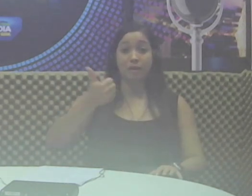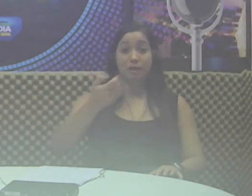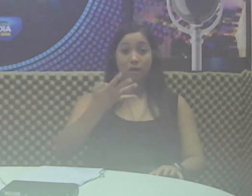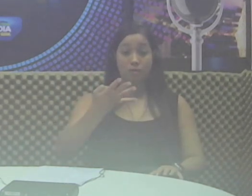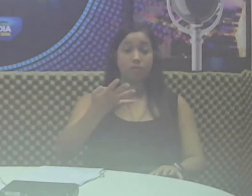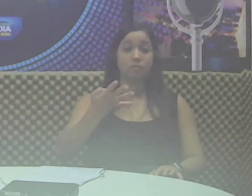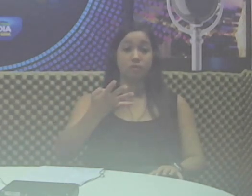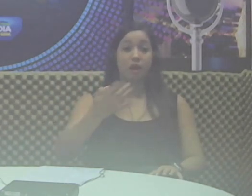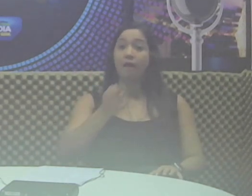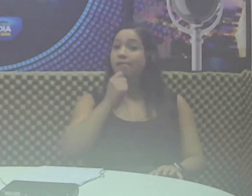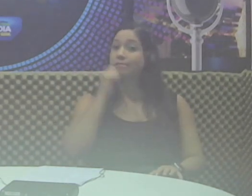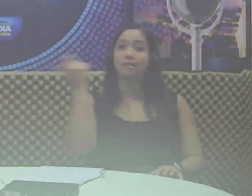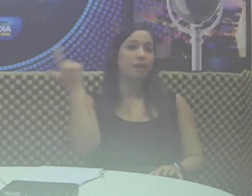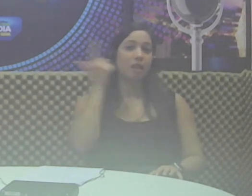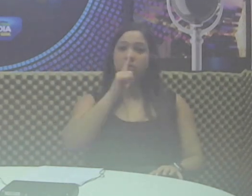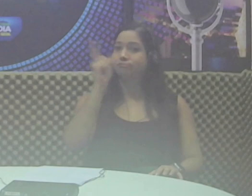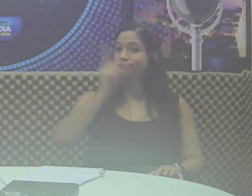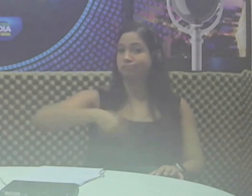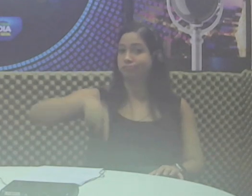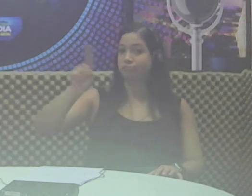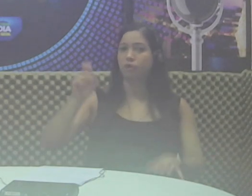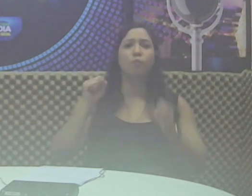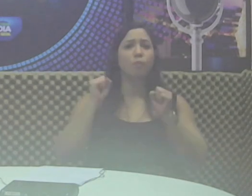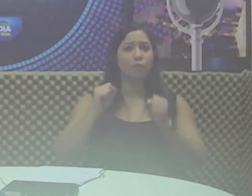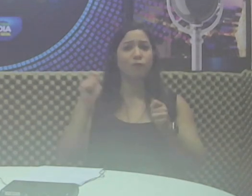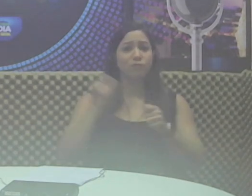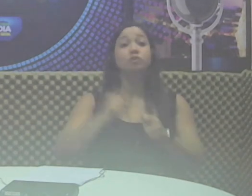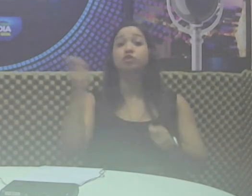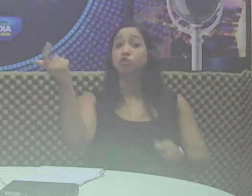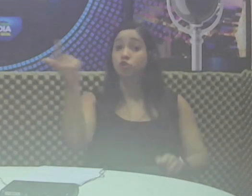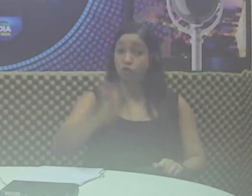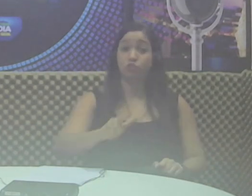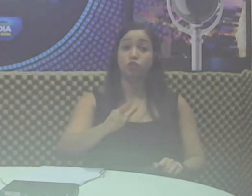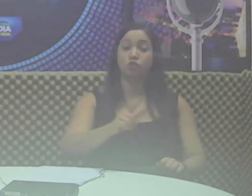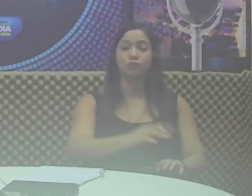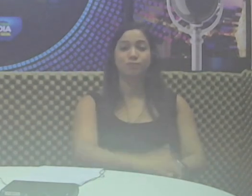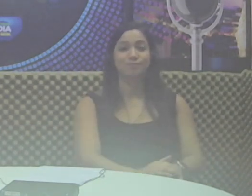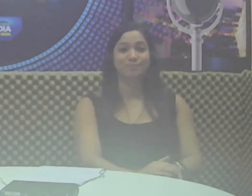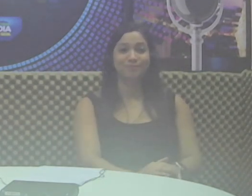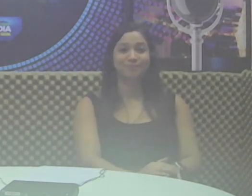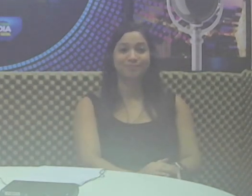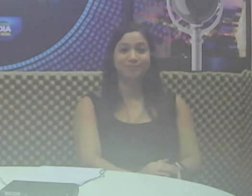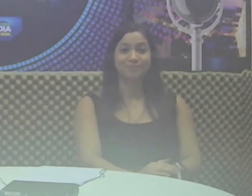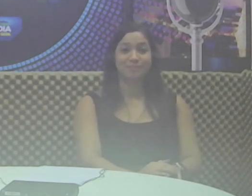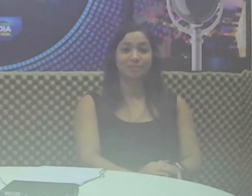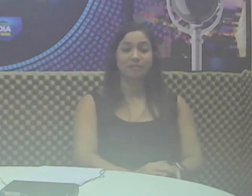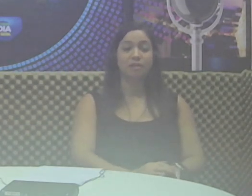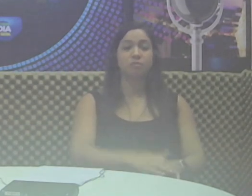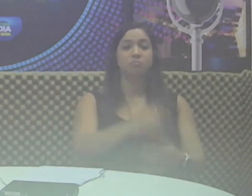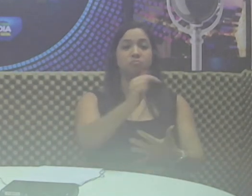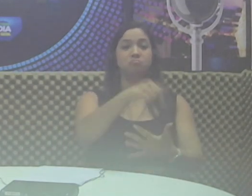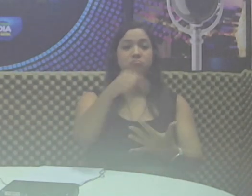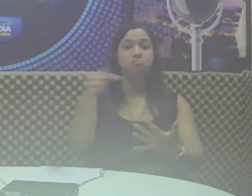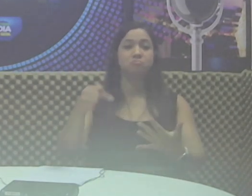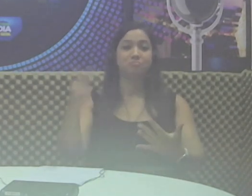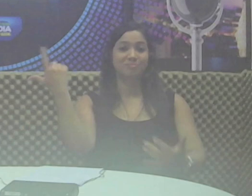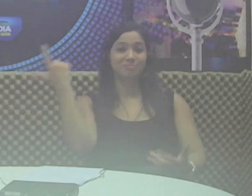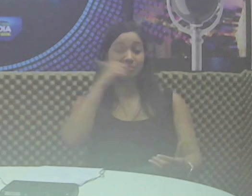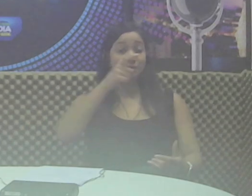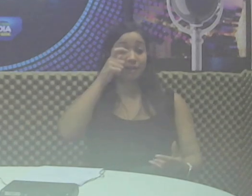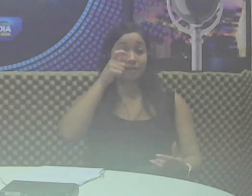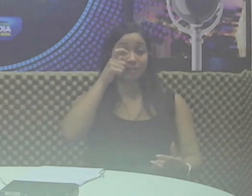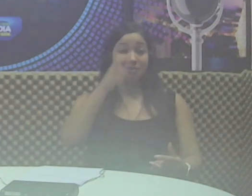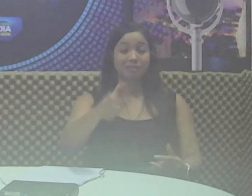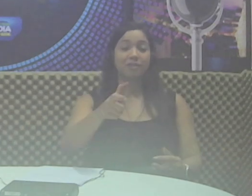e que não foram validados, poderão refazer o cadastro. O critério utilizado para contemplar os